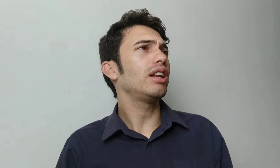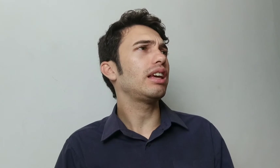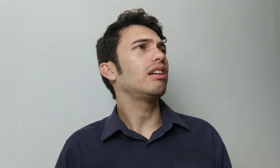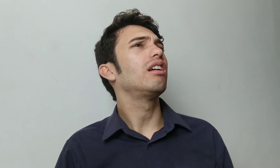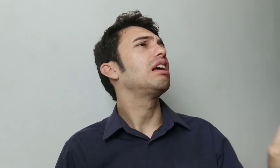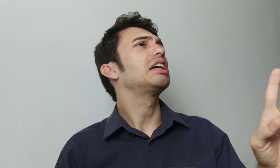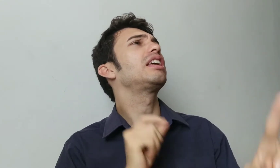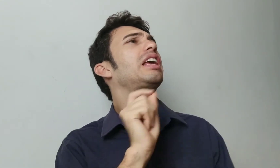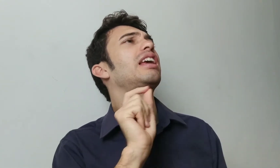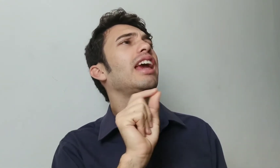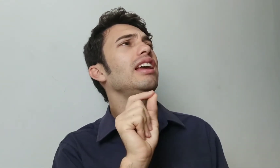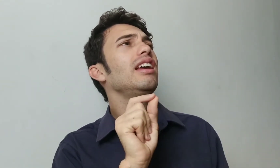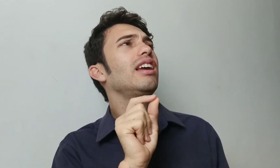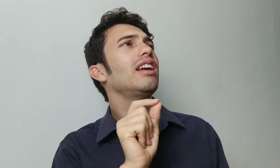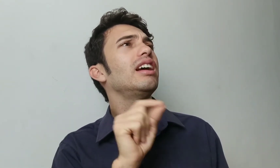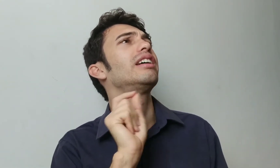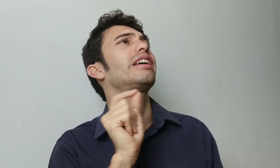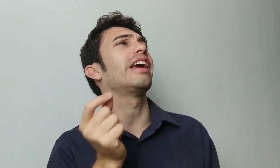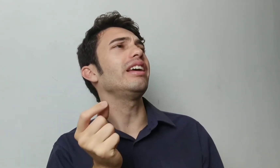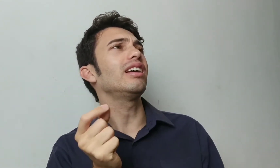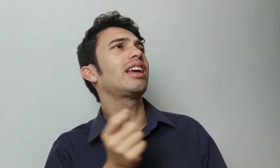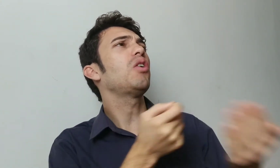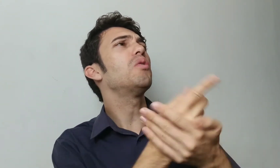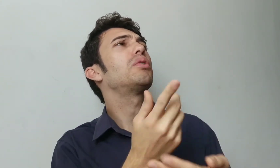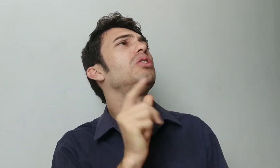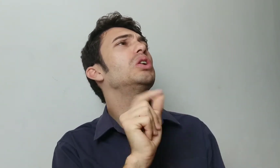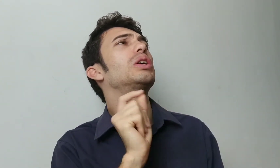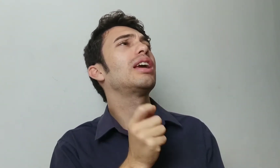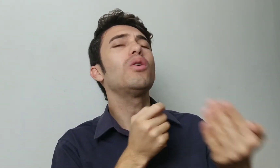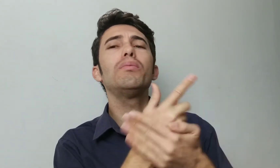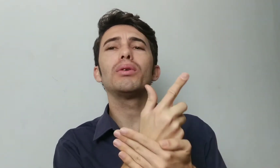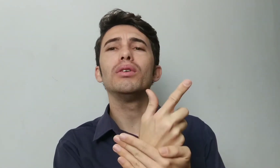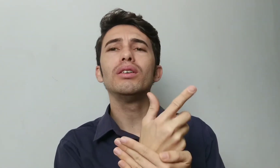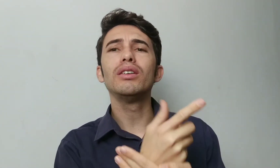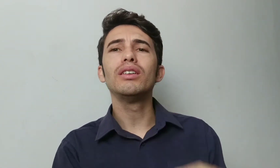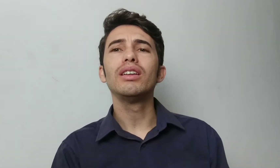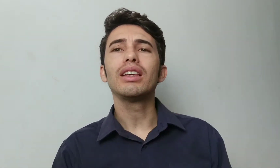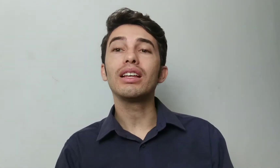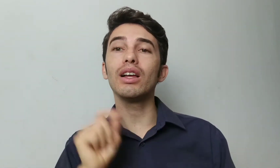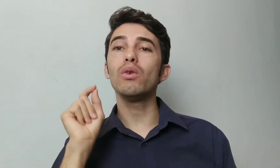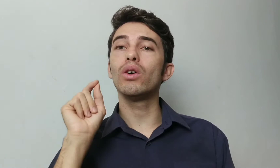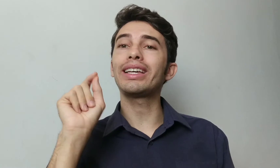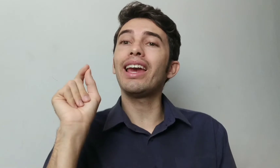falei, quem? Quem? Quem comprou? Quem comprou? Então, quem?